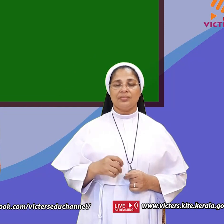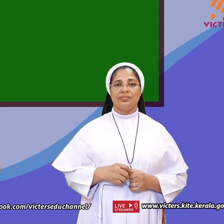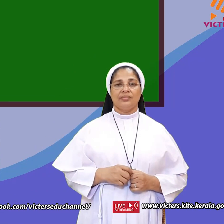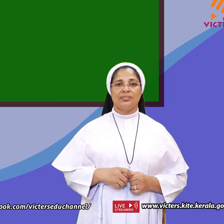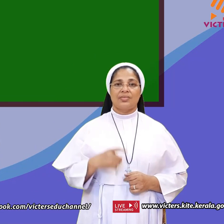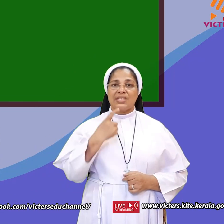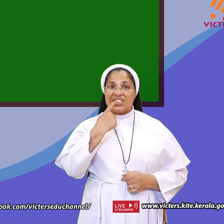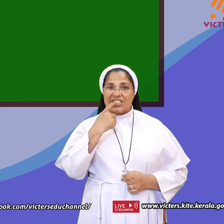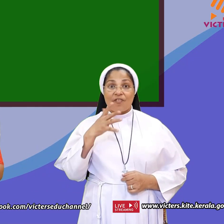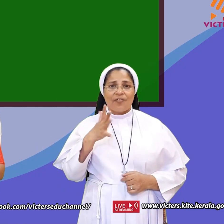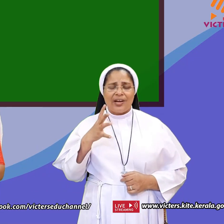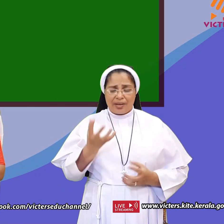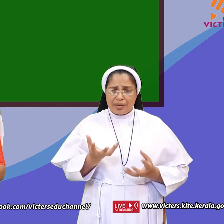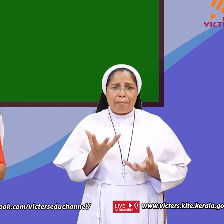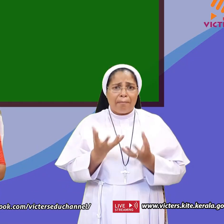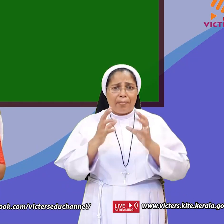വെള്ളിപ്പാത്രങ്ങൾ മോഷ്ടിച്ച